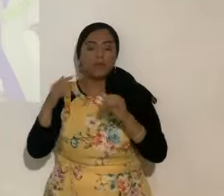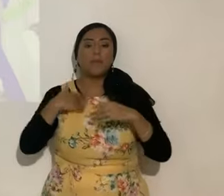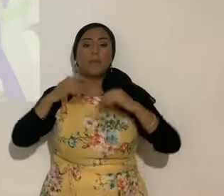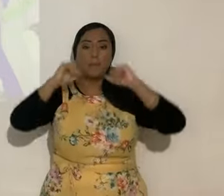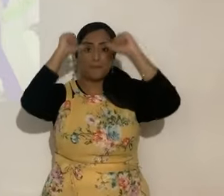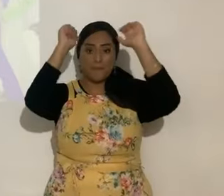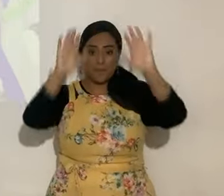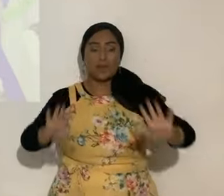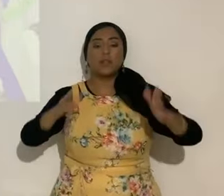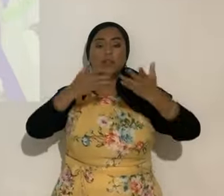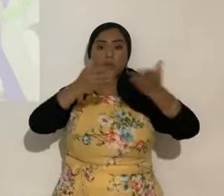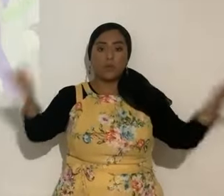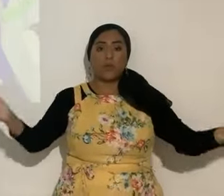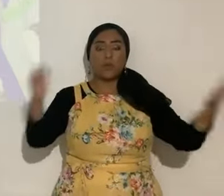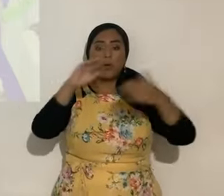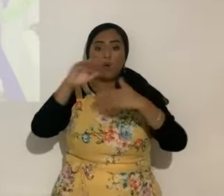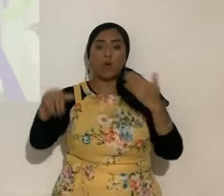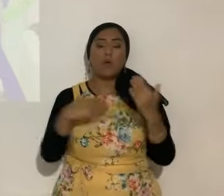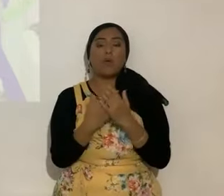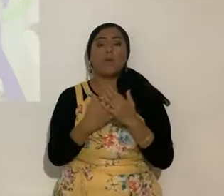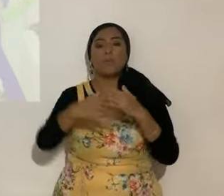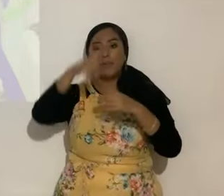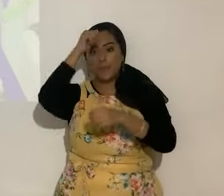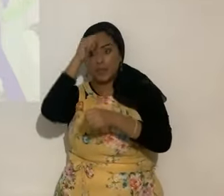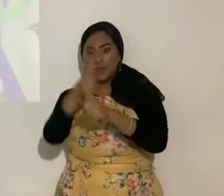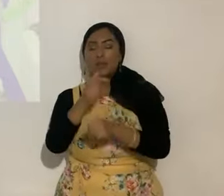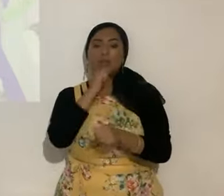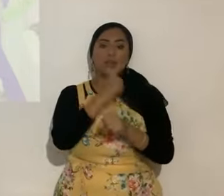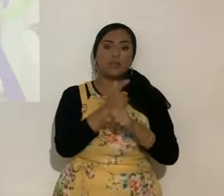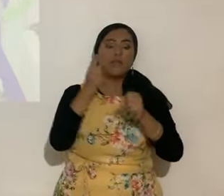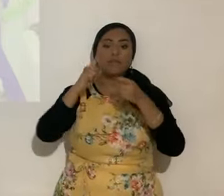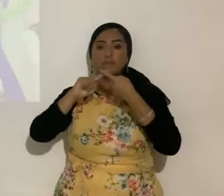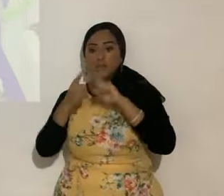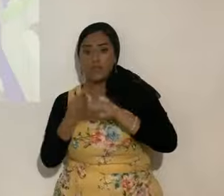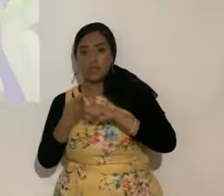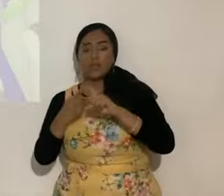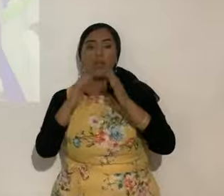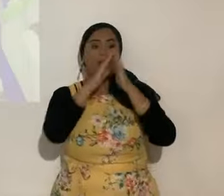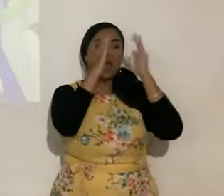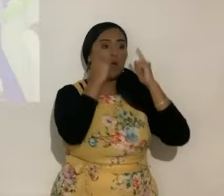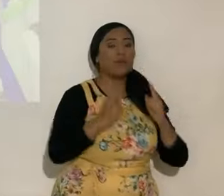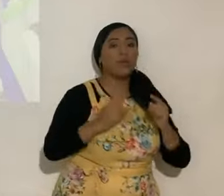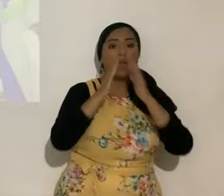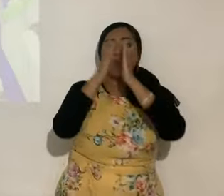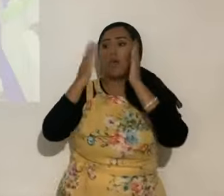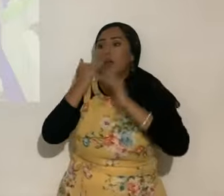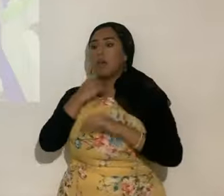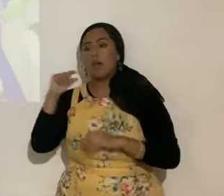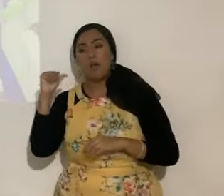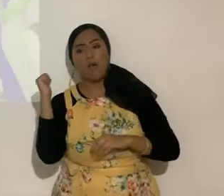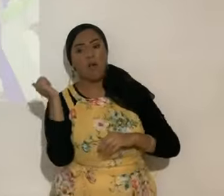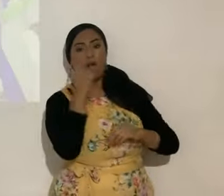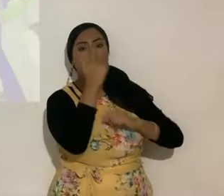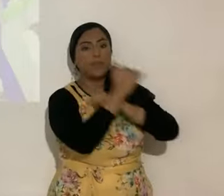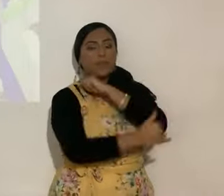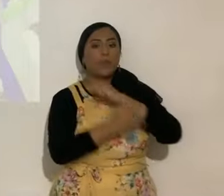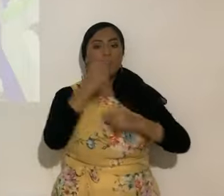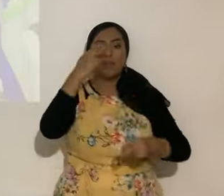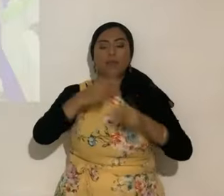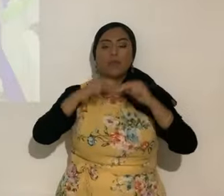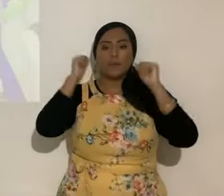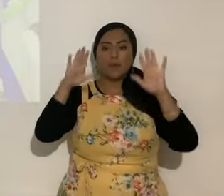te bendigo, los bendigo a todos, ¿sí? Hermanos, hermanas, amigos, amigas, casa de Judá, casa de Israel, naciones todas. En el